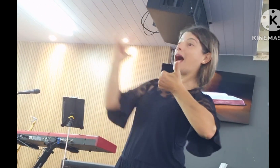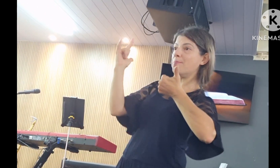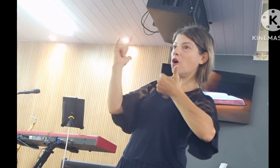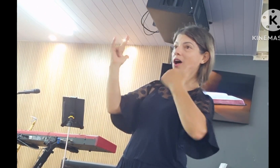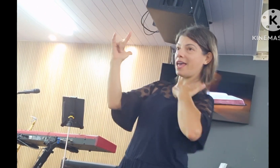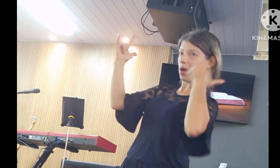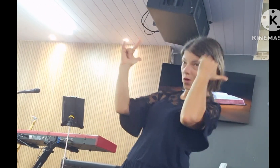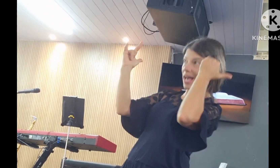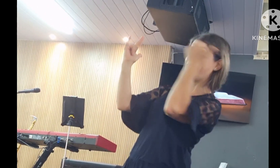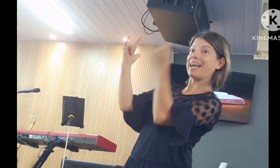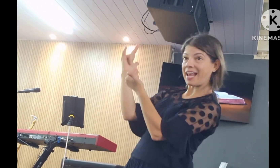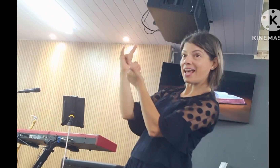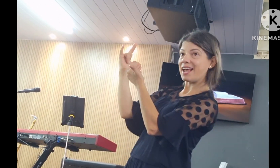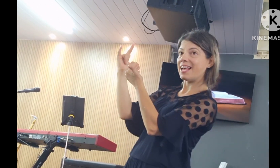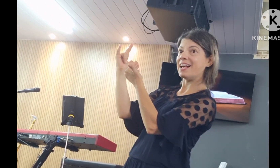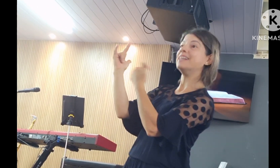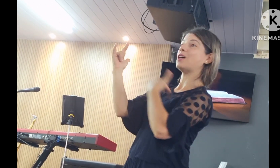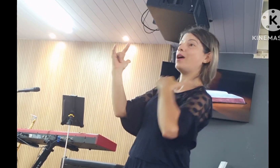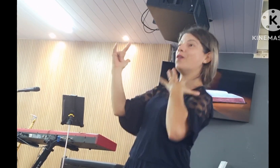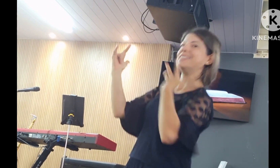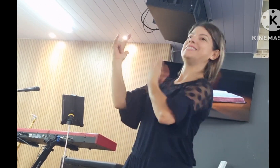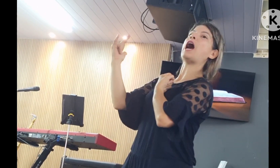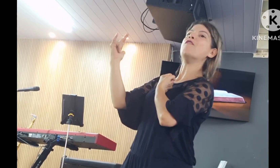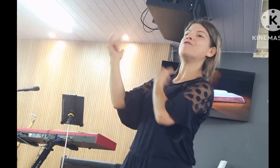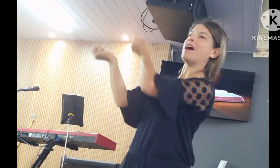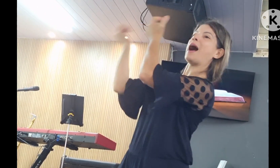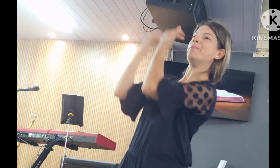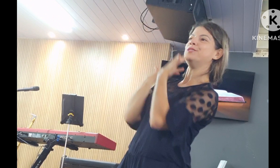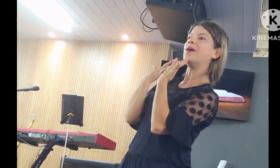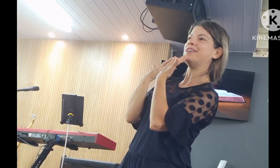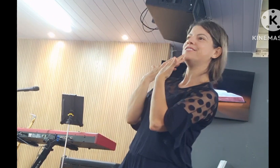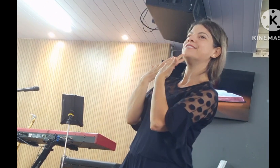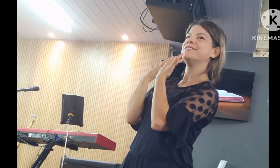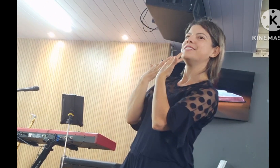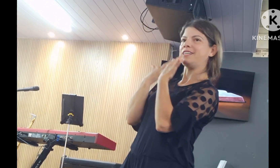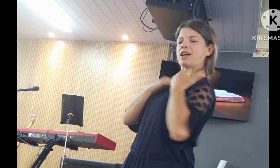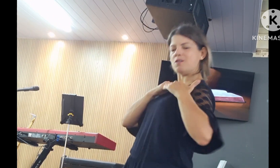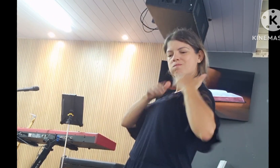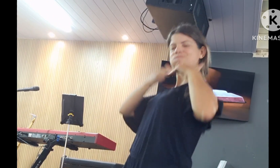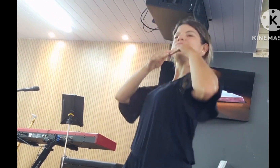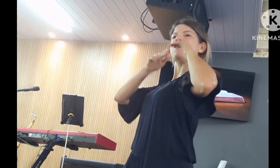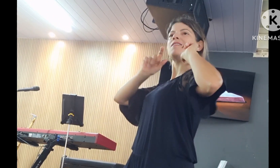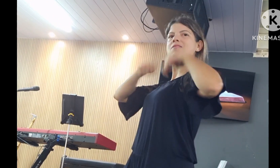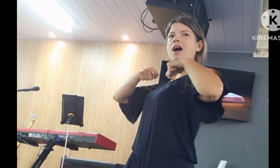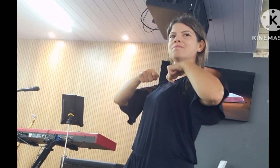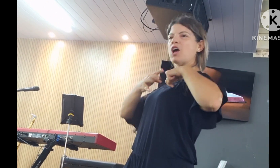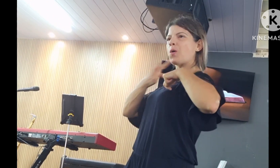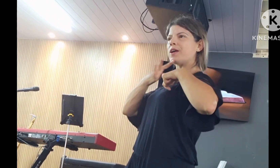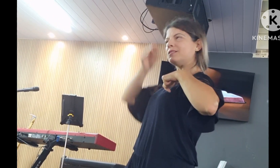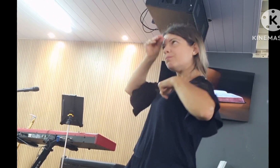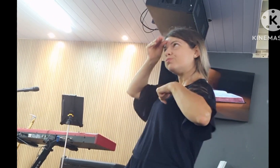eu deixar Ele ser o centro, eu sou plenamente abençoado. Amém? Amém. Nós